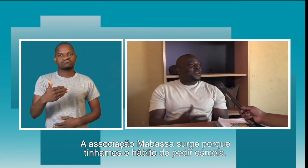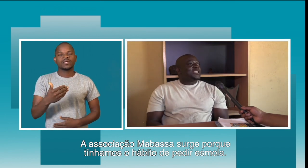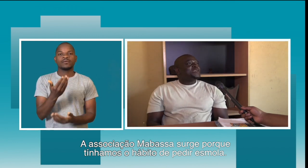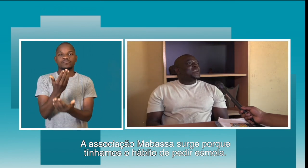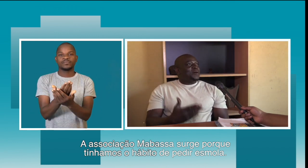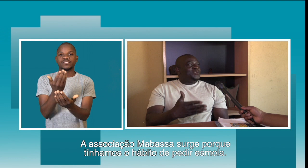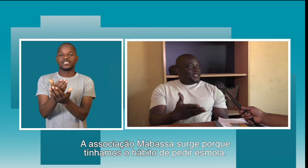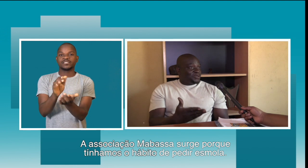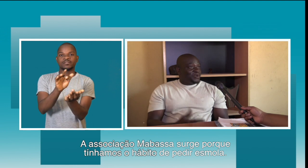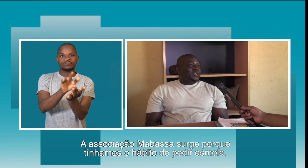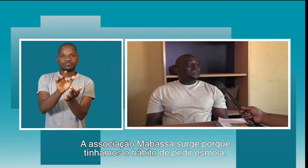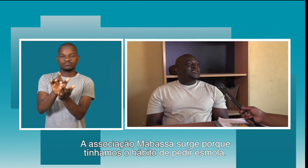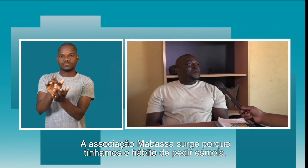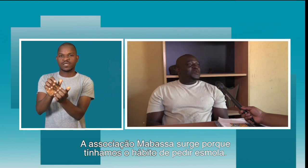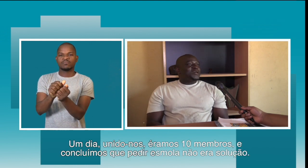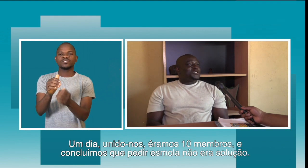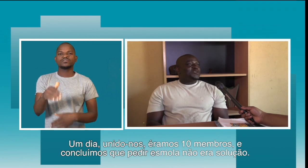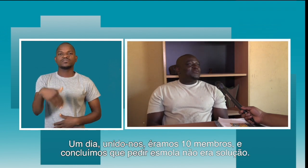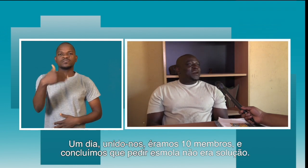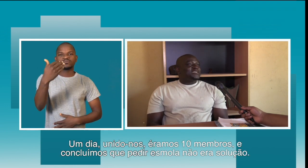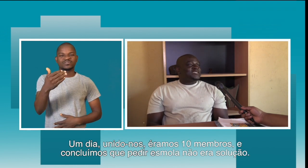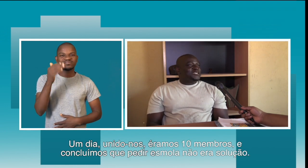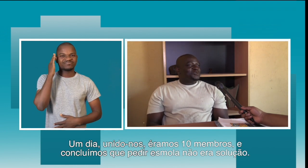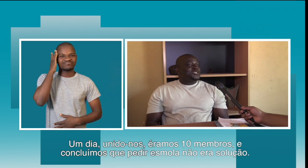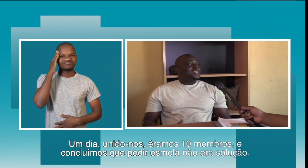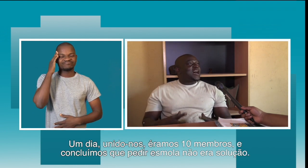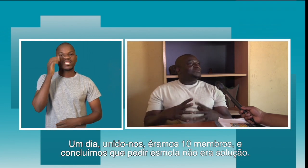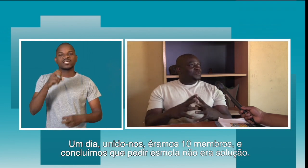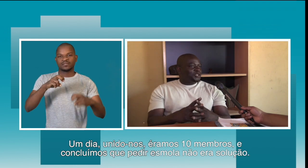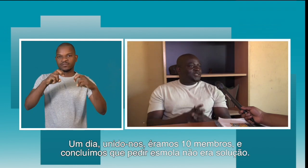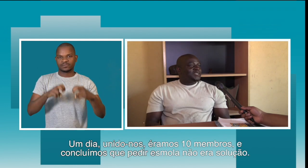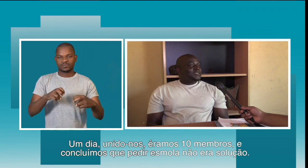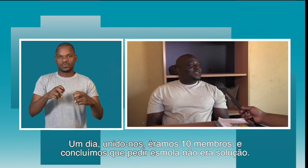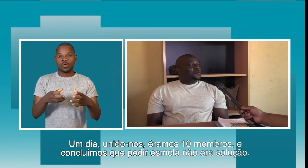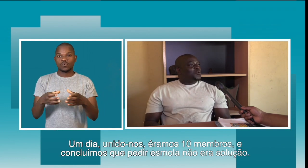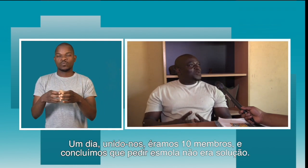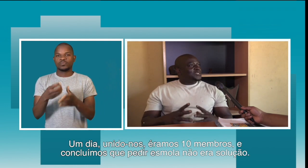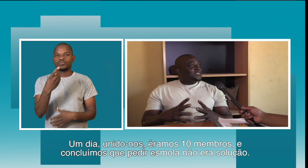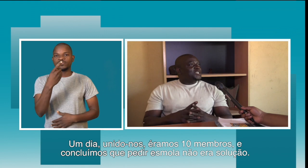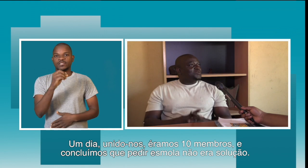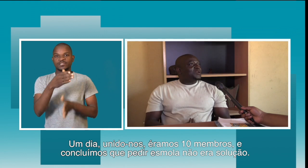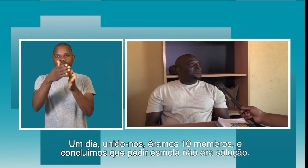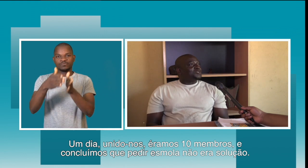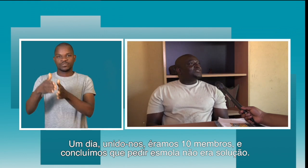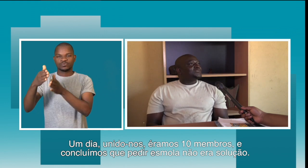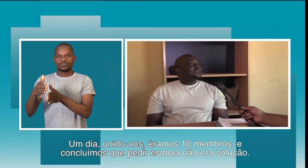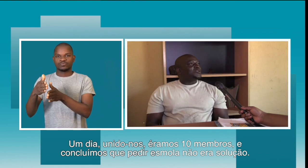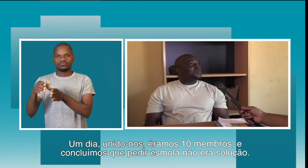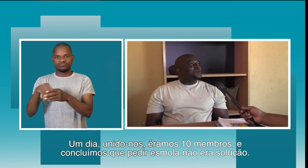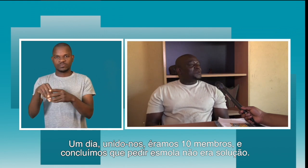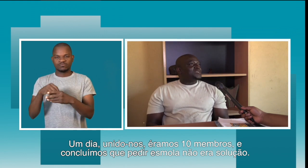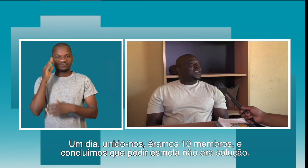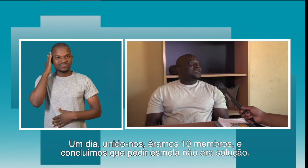de estarmos a pedirem esmola. Mas chegou a fase de nos sentarmos em grupo de 10 membros.